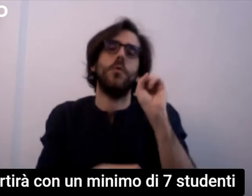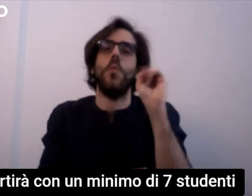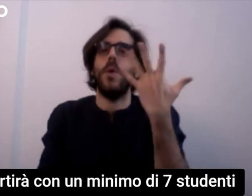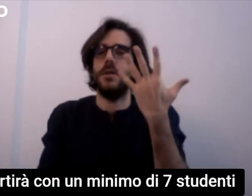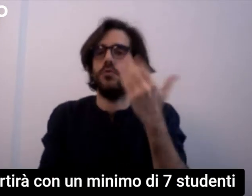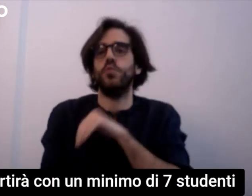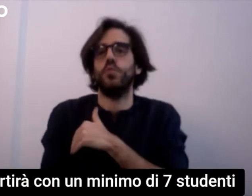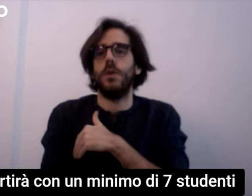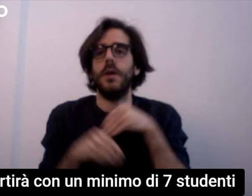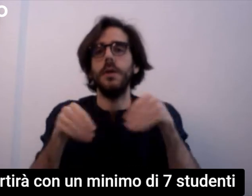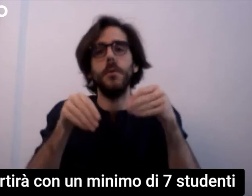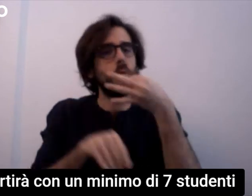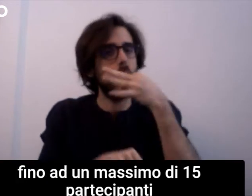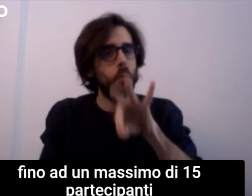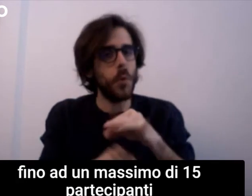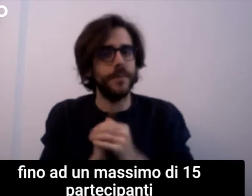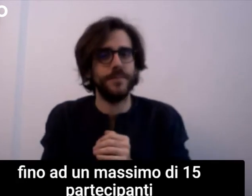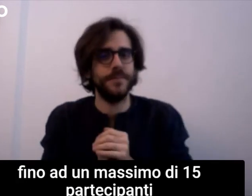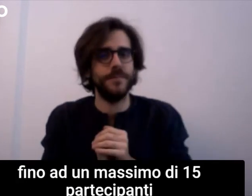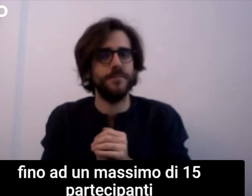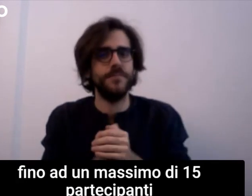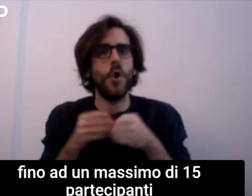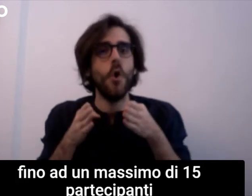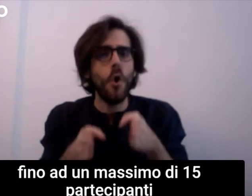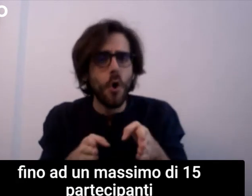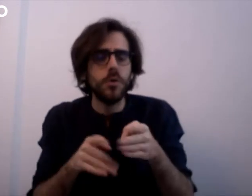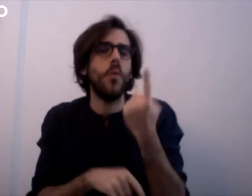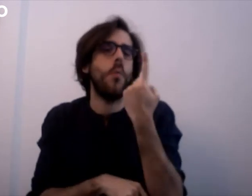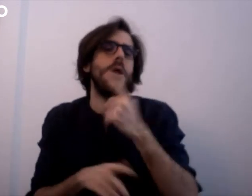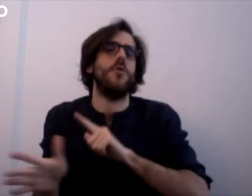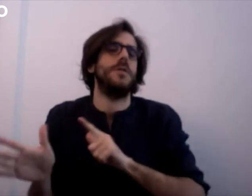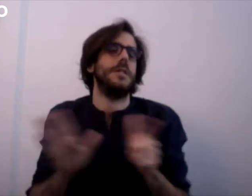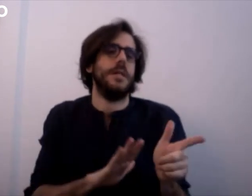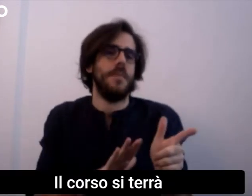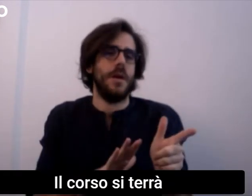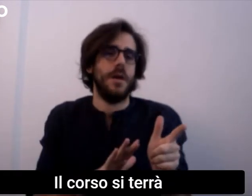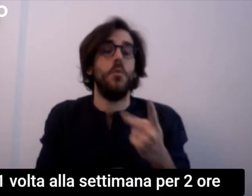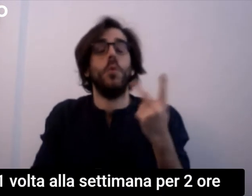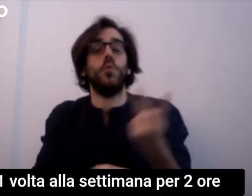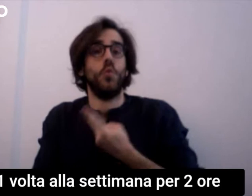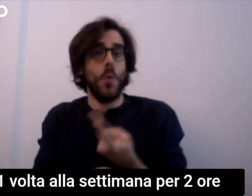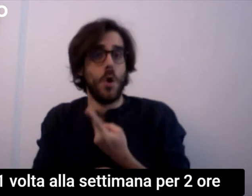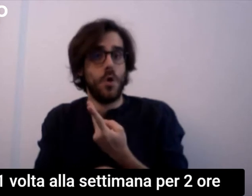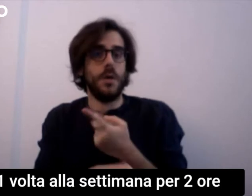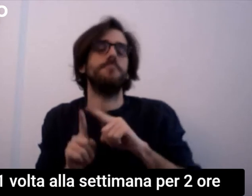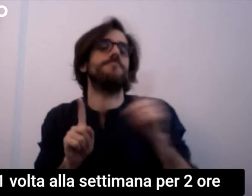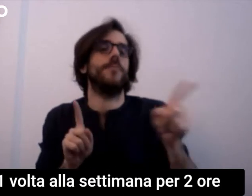di 7 studenti fino ad un massimo di 15 partecipanti il corso si terrà una volta alla settimana per due ore